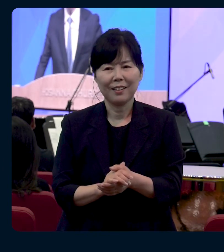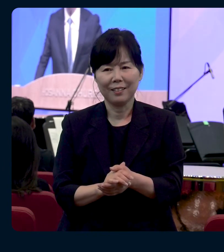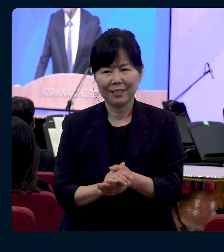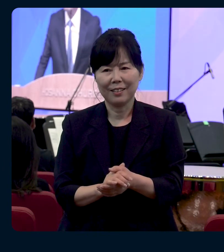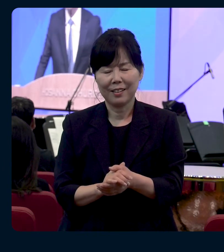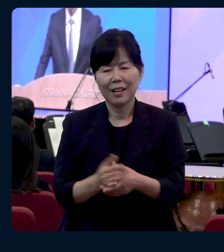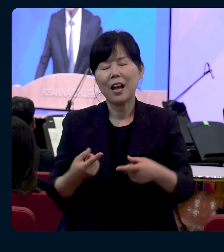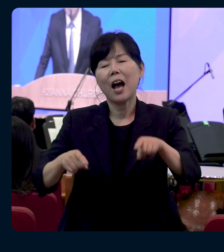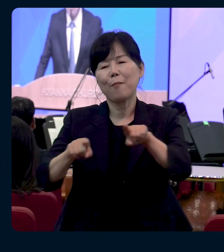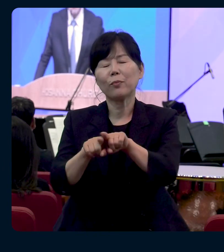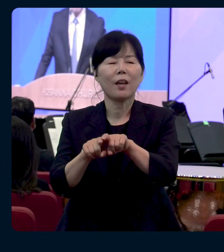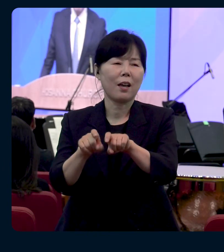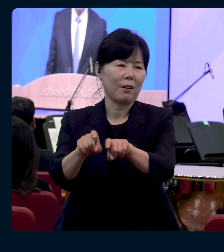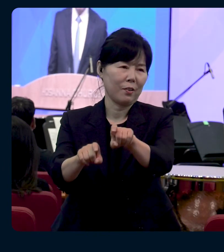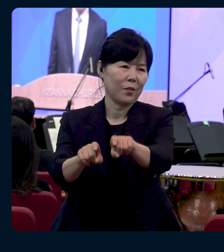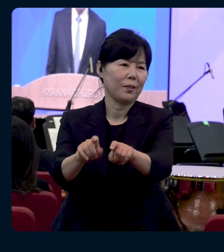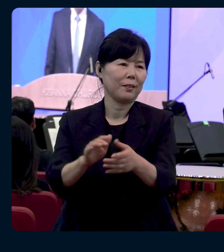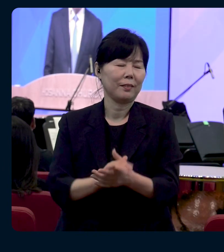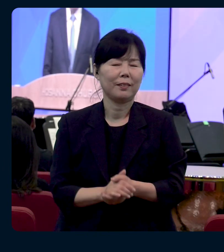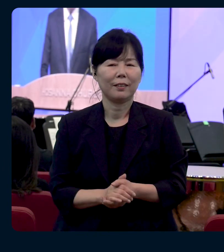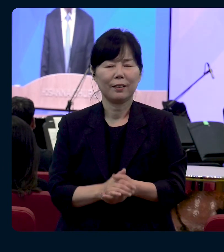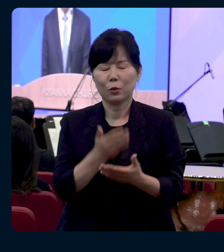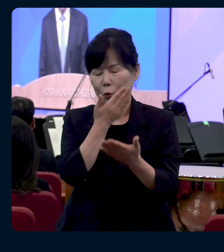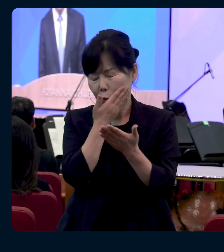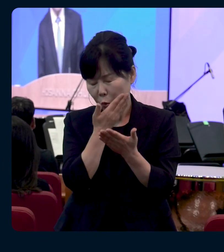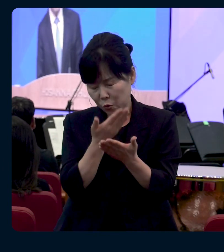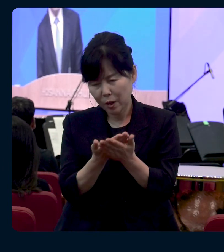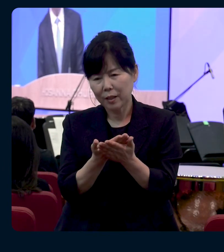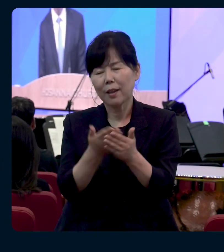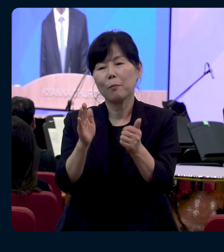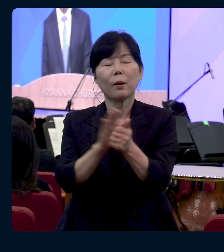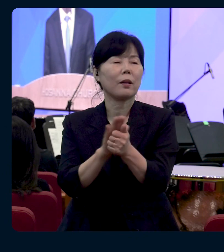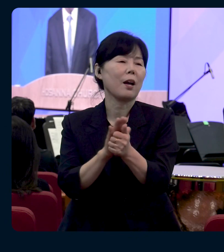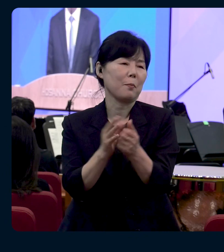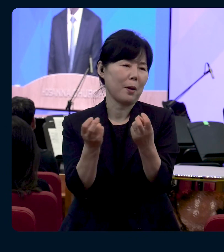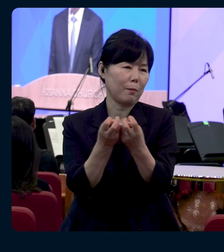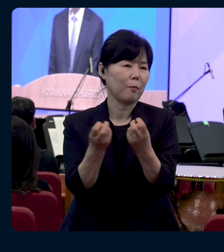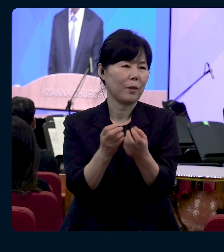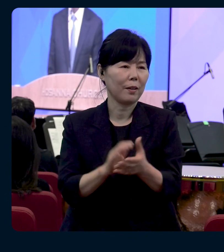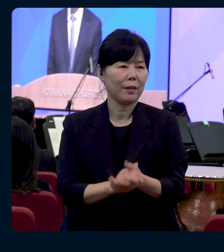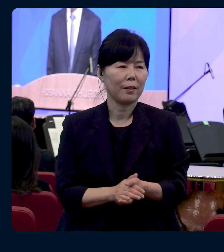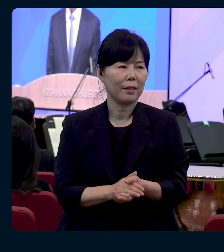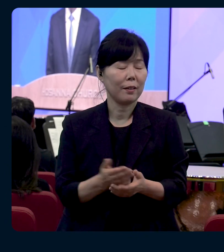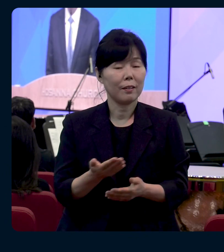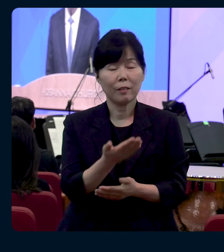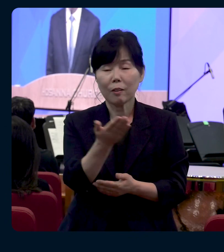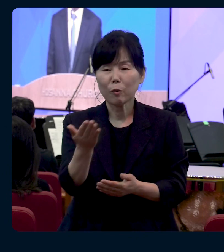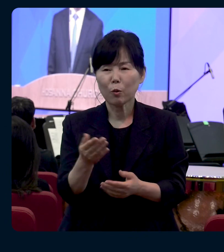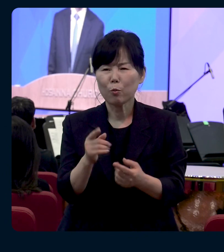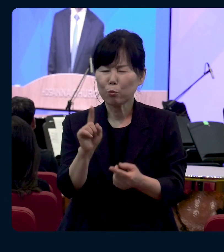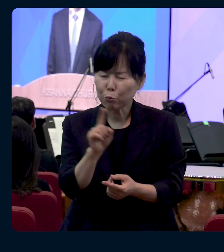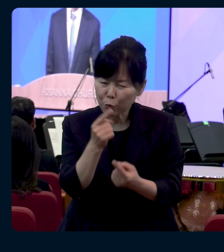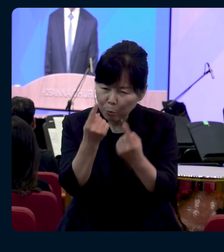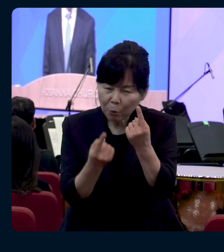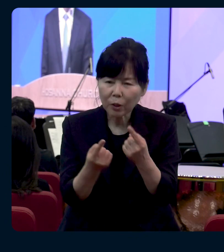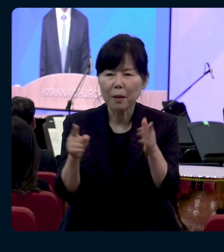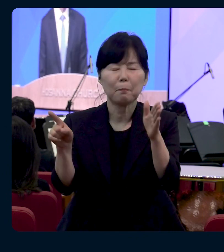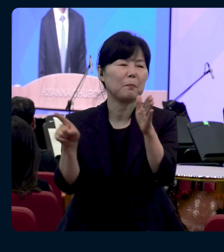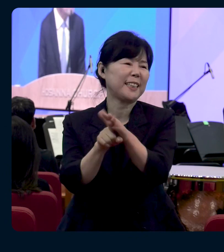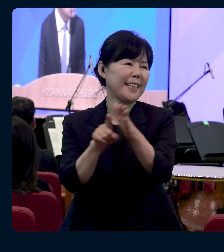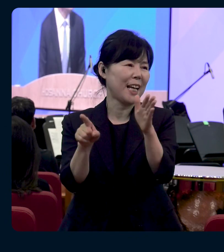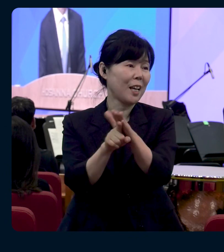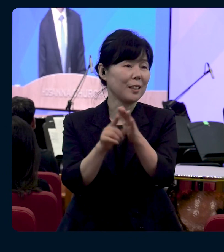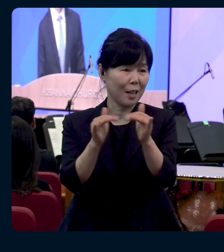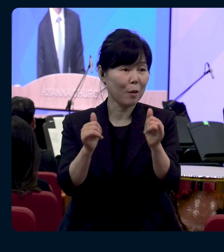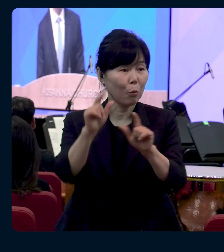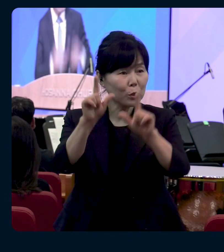사람을 소중하게 대하는 겁니다. 여러분, 무엇보다 정말 이것이 신앙이죠. 신앙인은